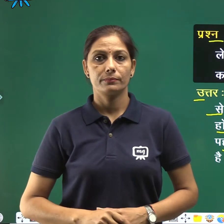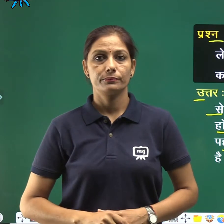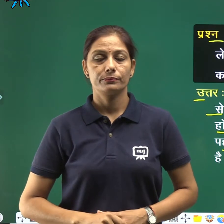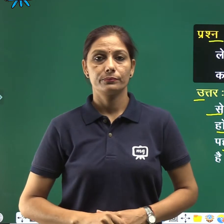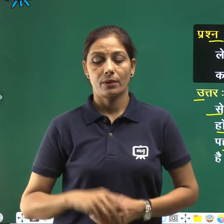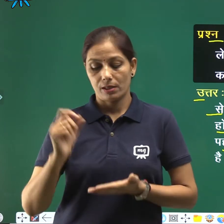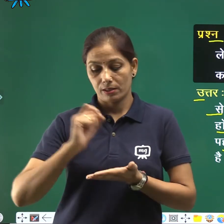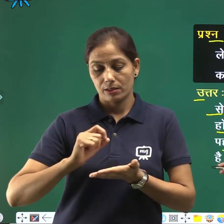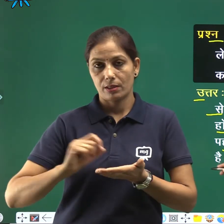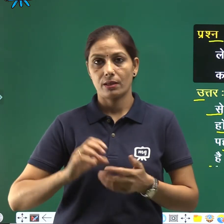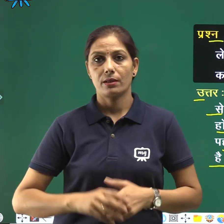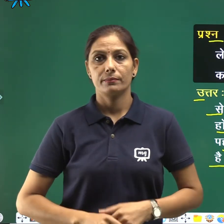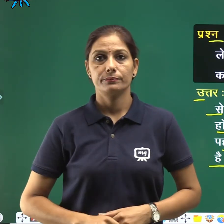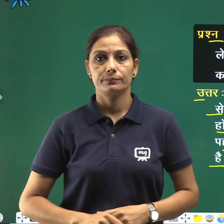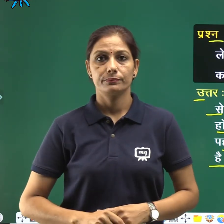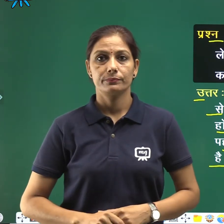लिखता है।